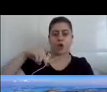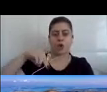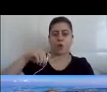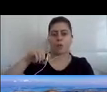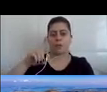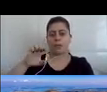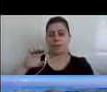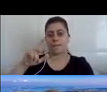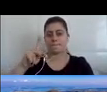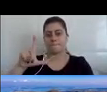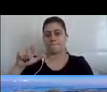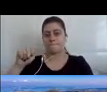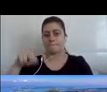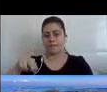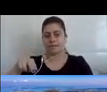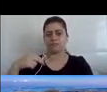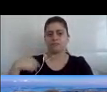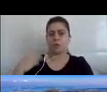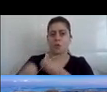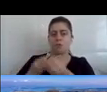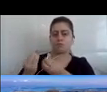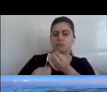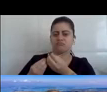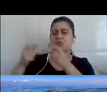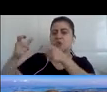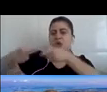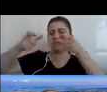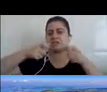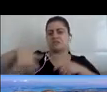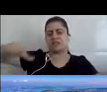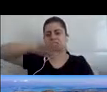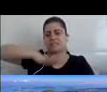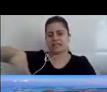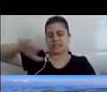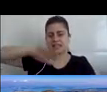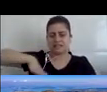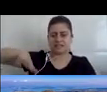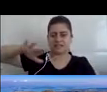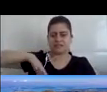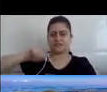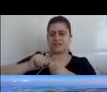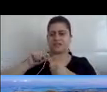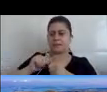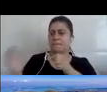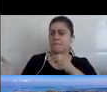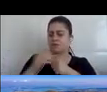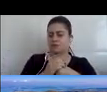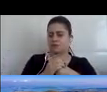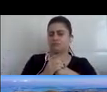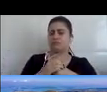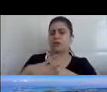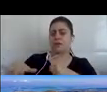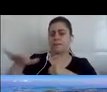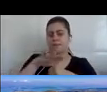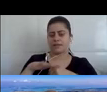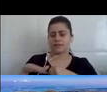se sobrepõe também na questão das localizações dessas áreas, com as questões das áreas de proteção ambiental. E